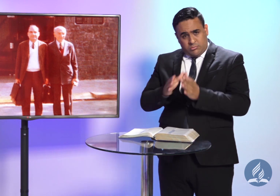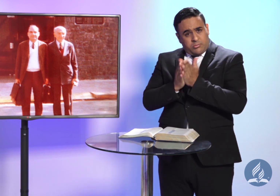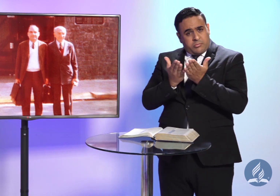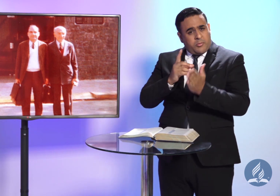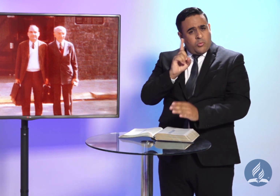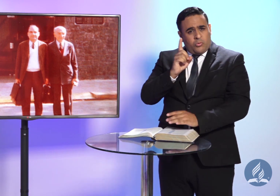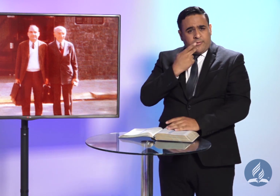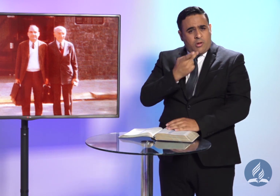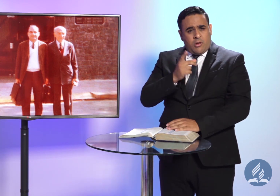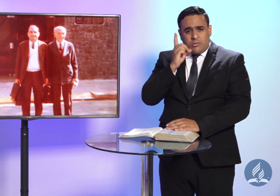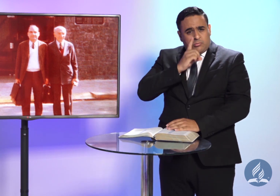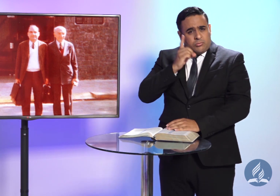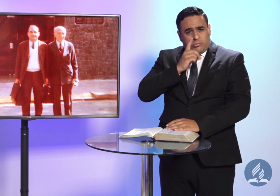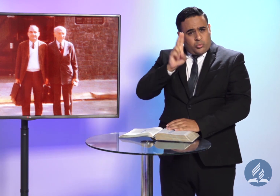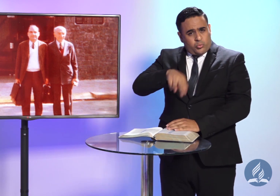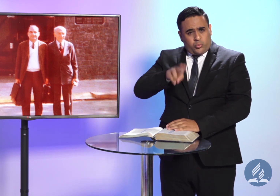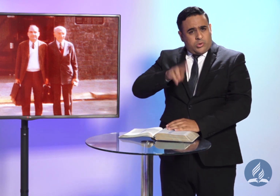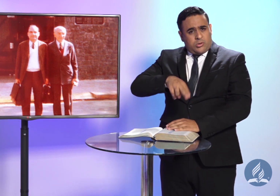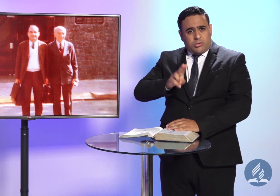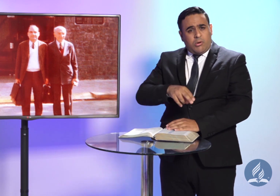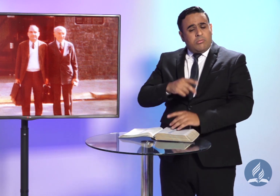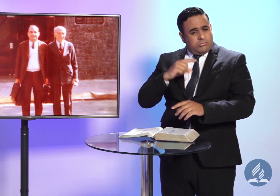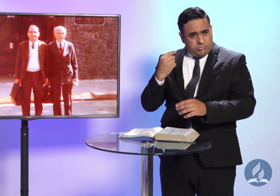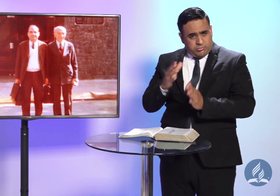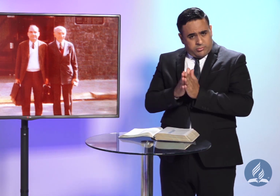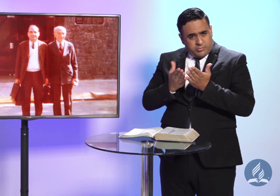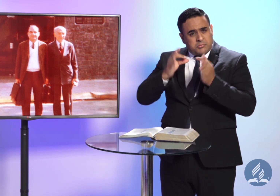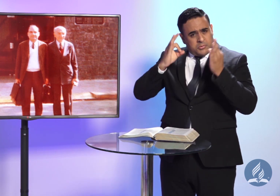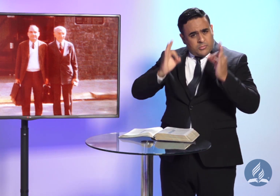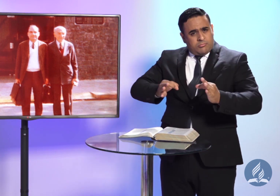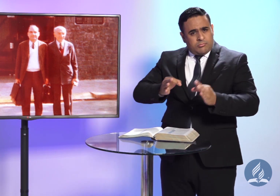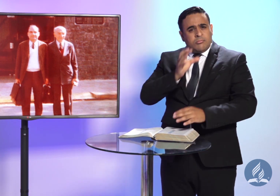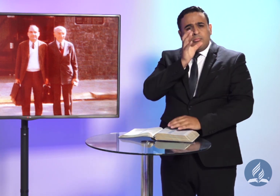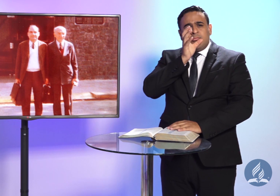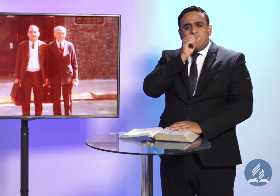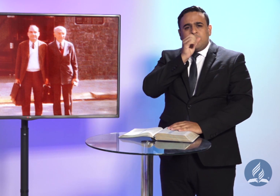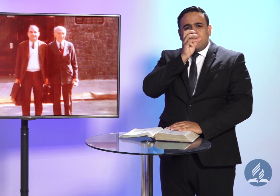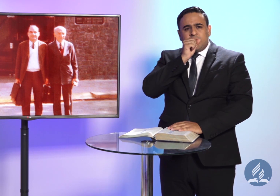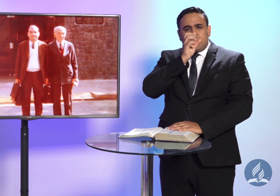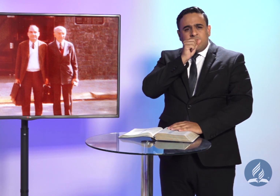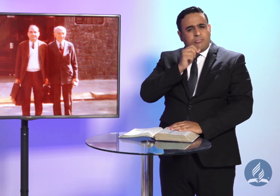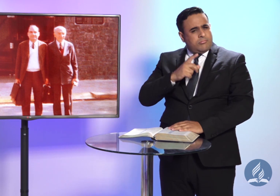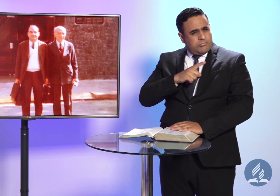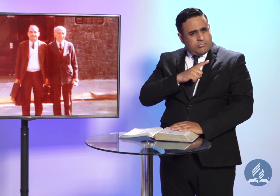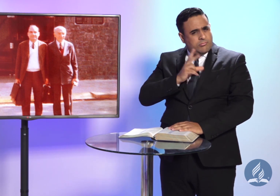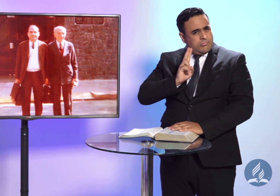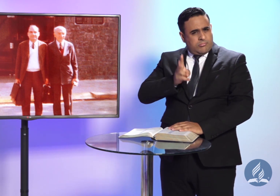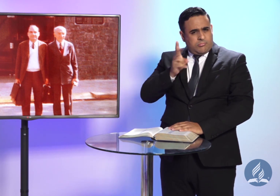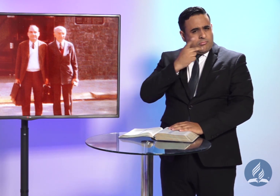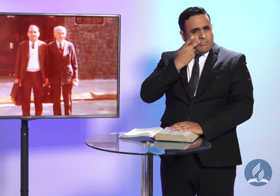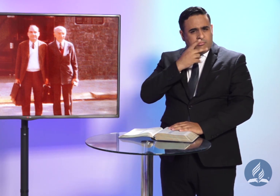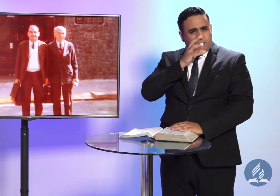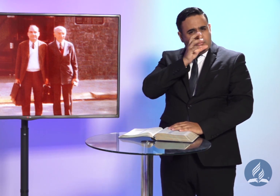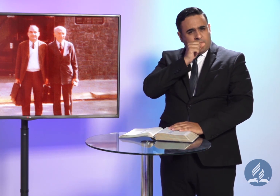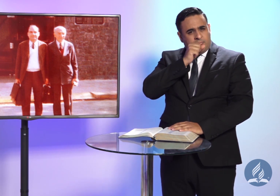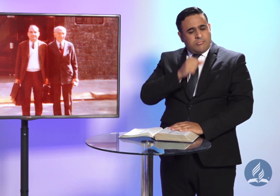a igreja certa. E então Luiz Melito saiu a procurar aquela igreja. Ele disse para o rapaz, você